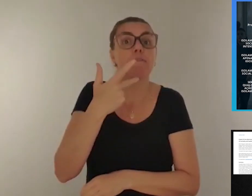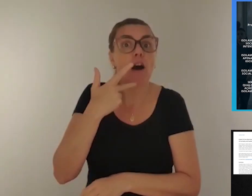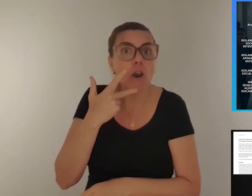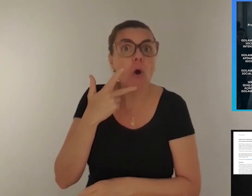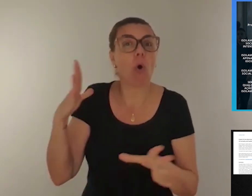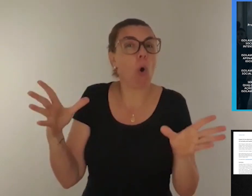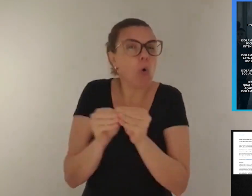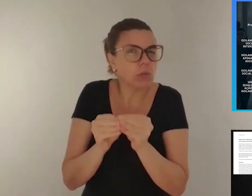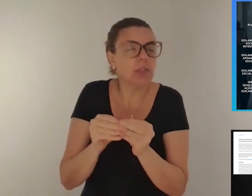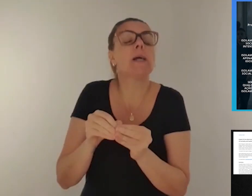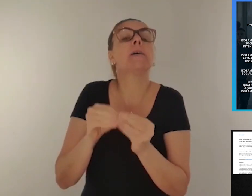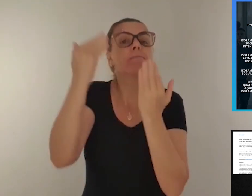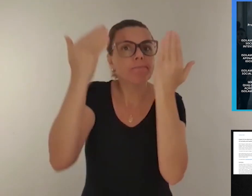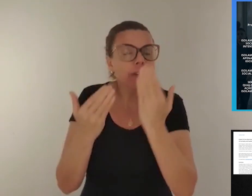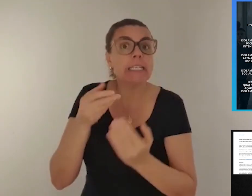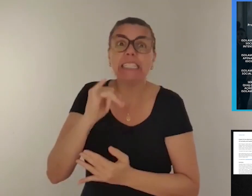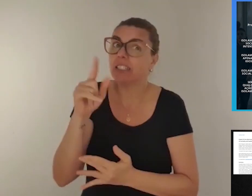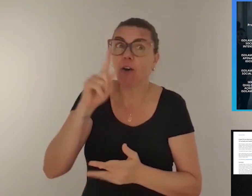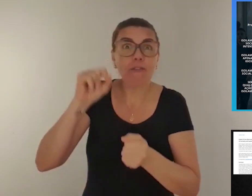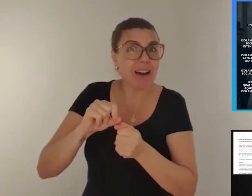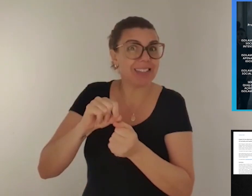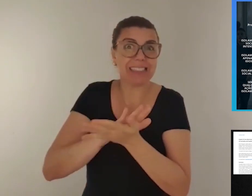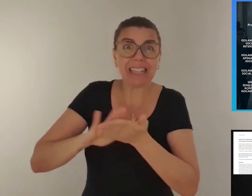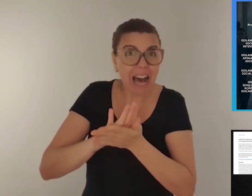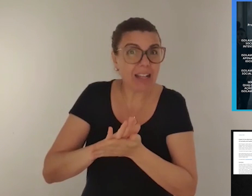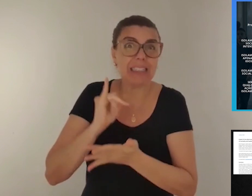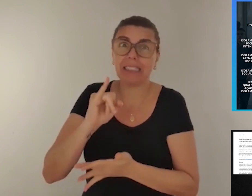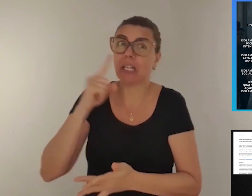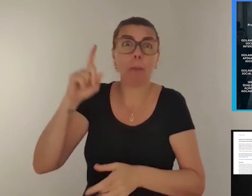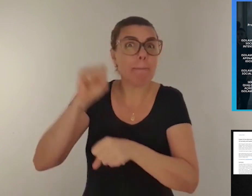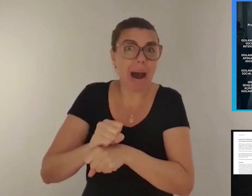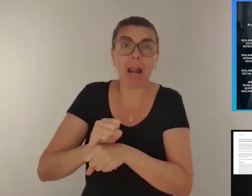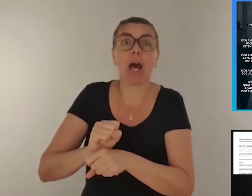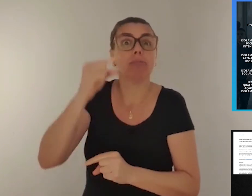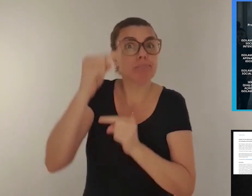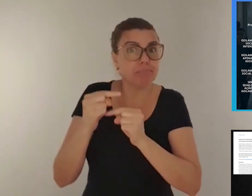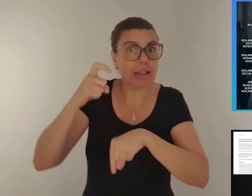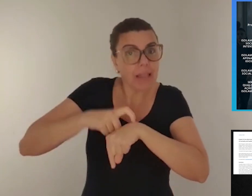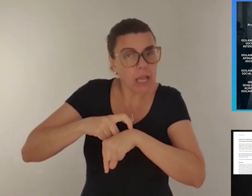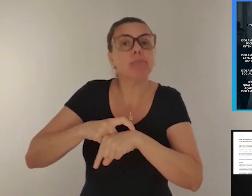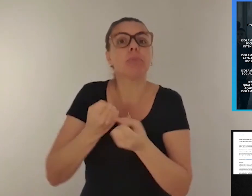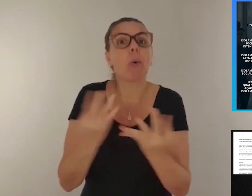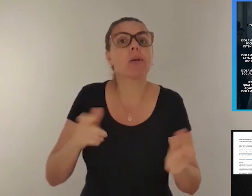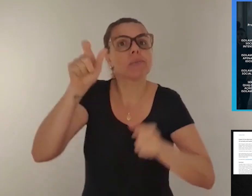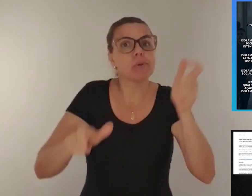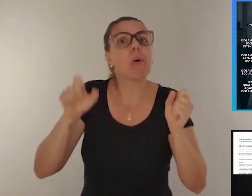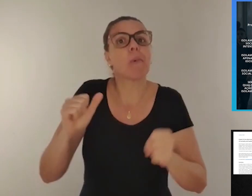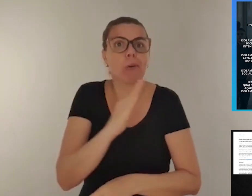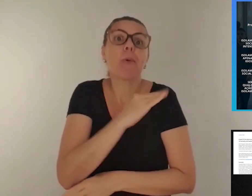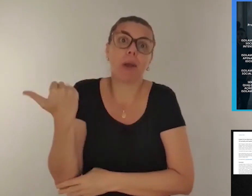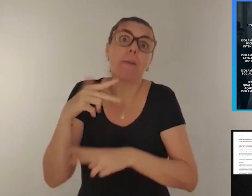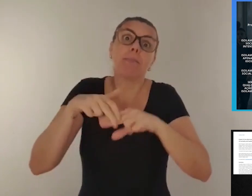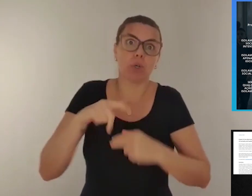país. E a projeção dessa análise, a conclusão do estudo e do time deles foi que se não tomassem as medidas mais extremas e em pouco tempo,